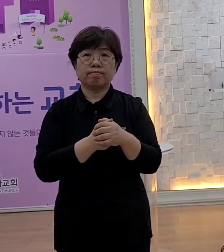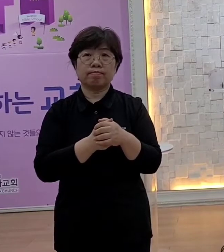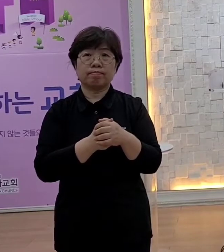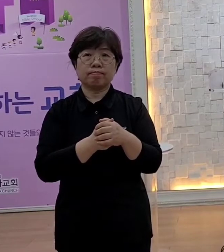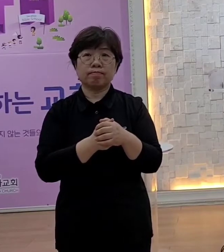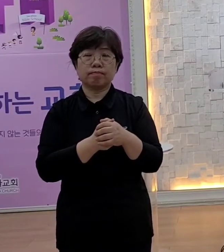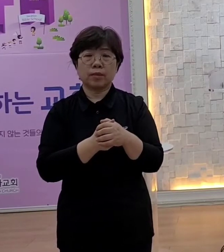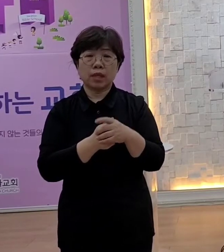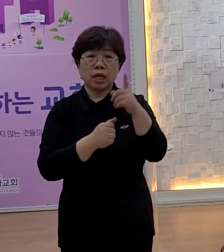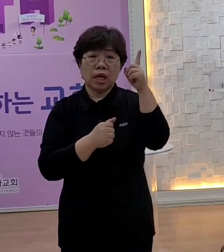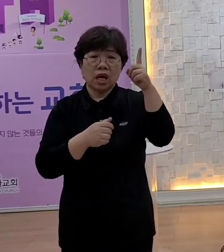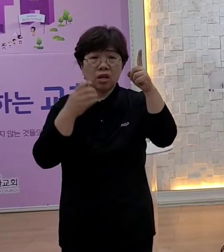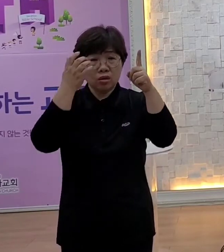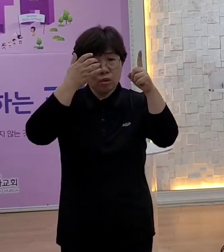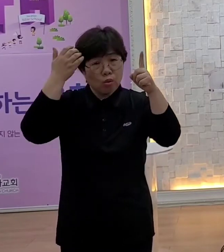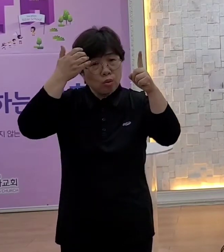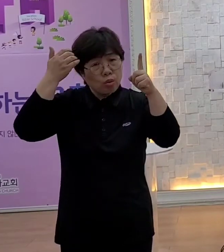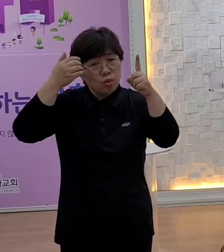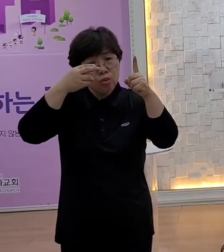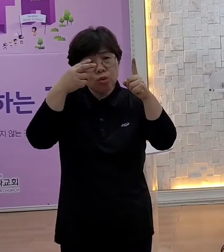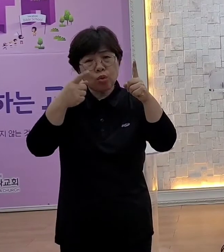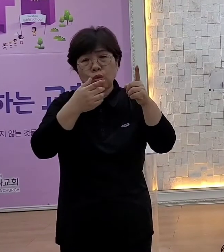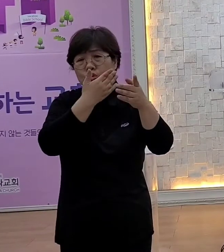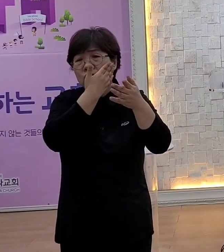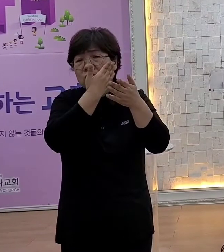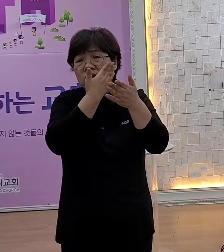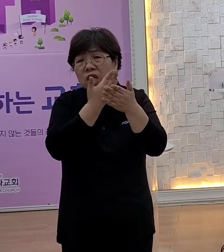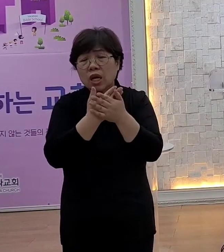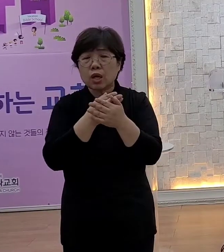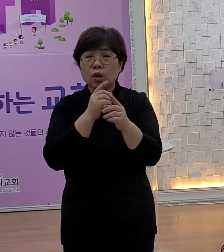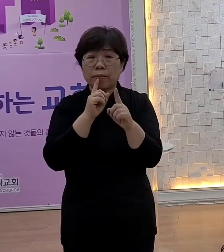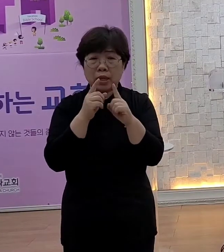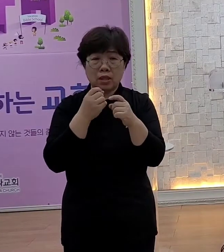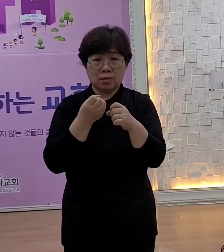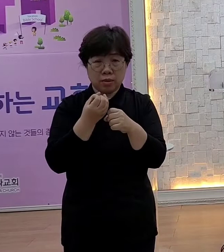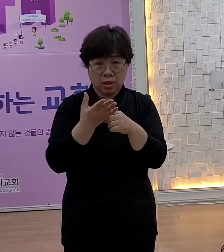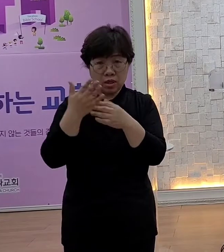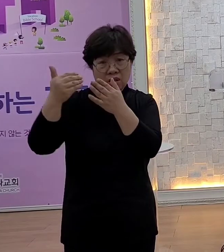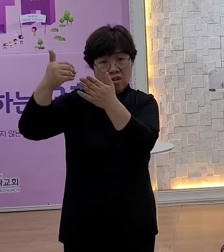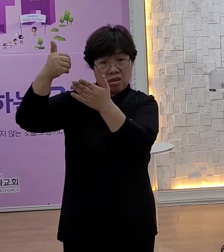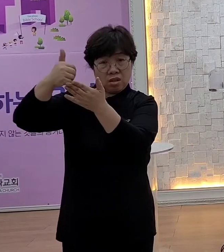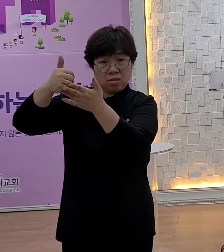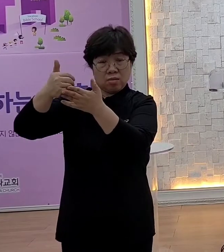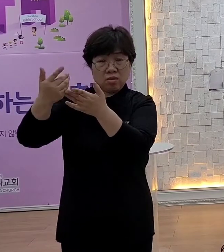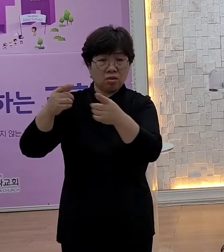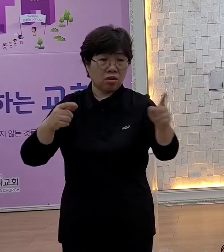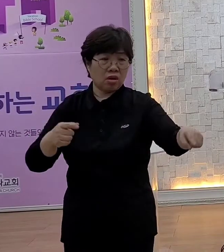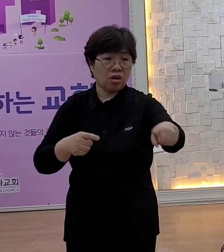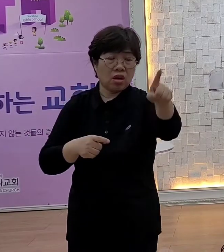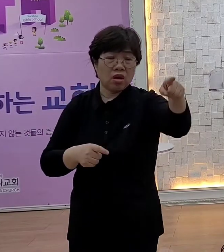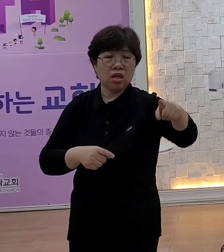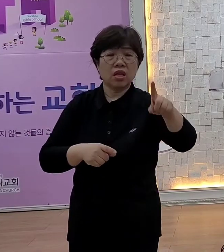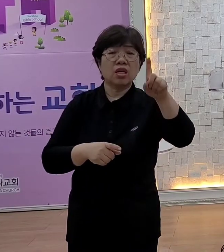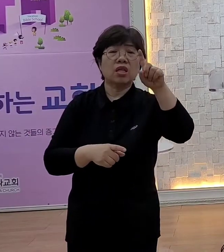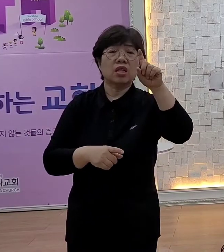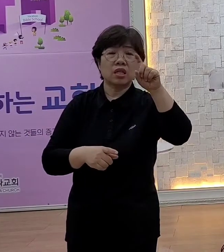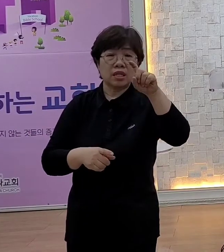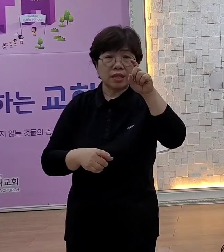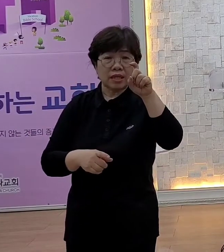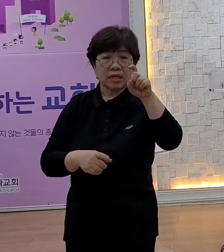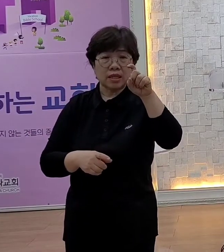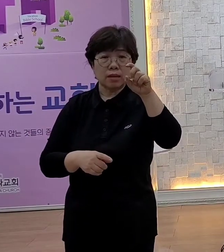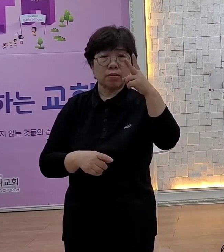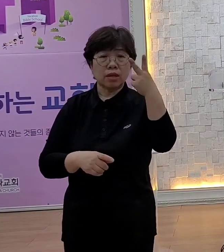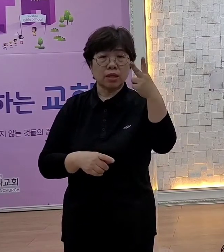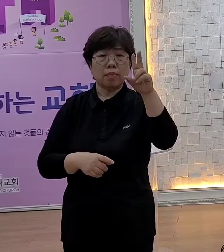여러분 한 영혼도 천하보다 귀하다고 하셨잖아요. 근데 오늘 이 본문에 무려 몇만 명이 있어요? 12만 명.